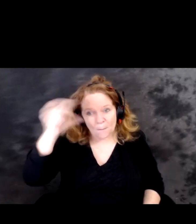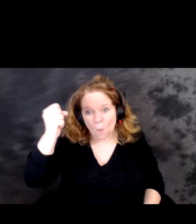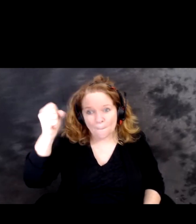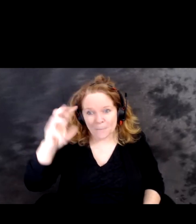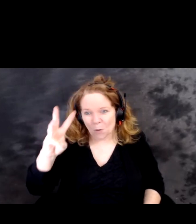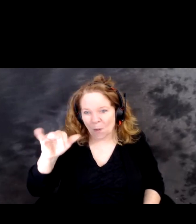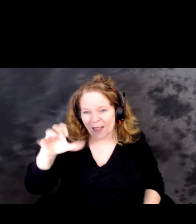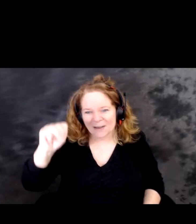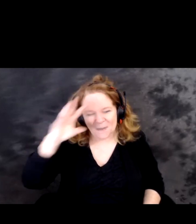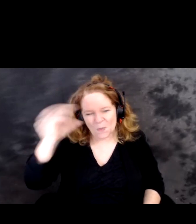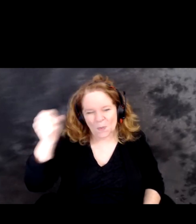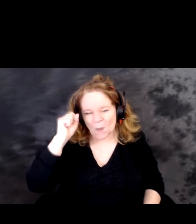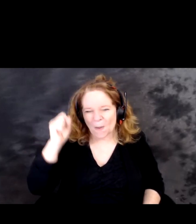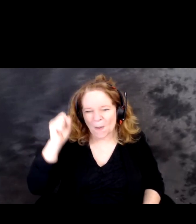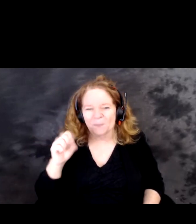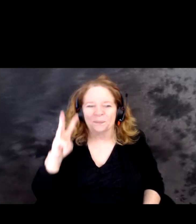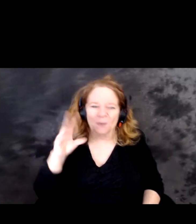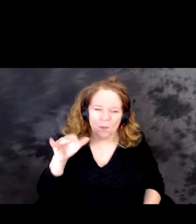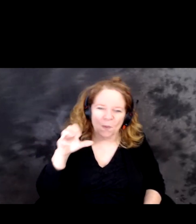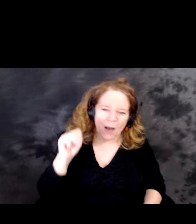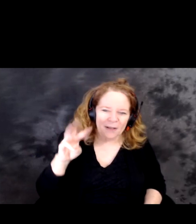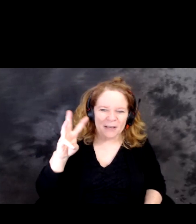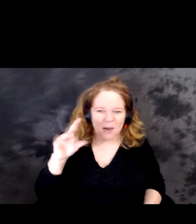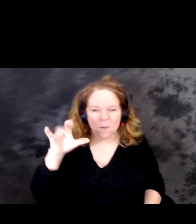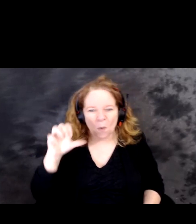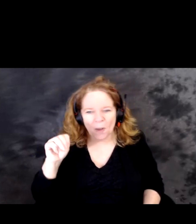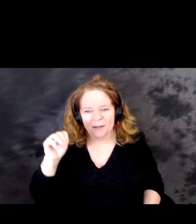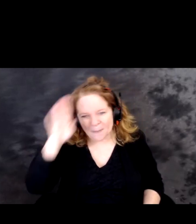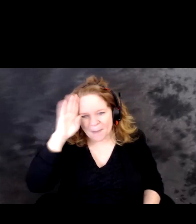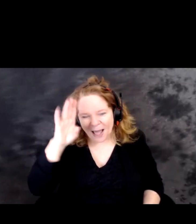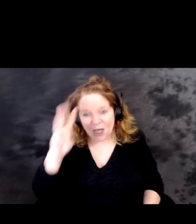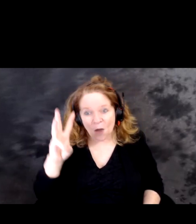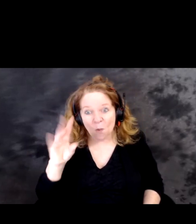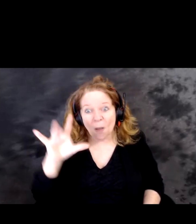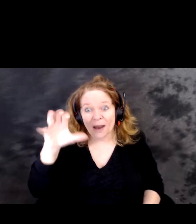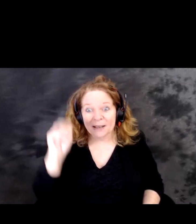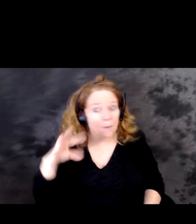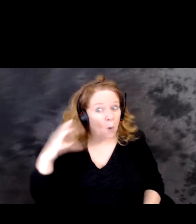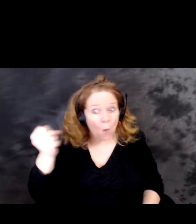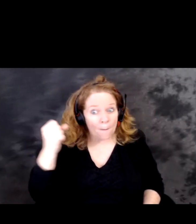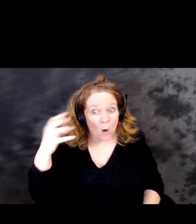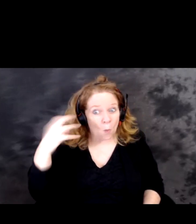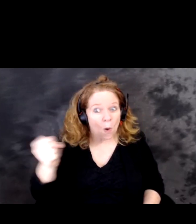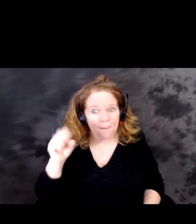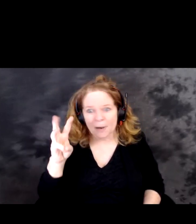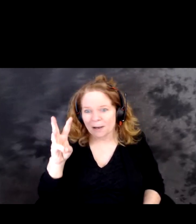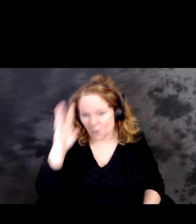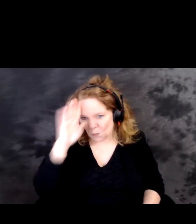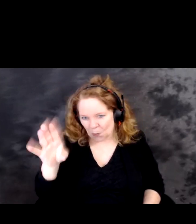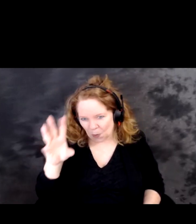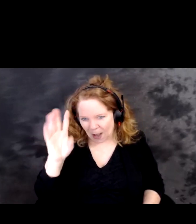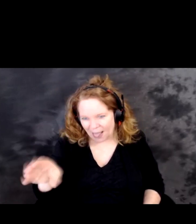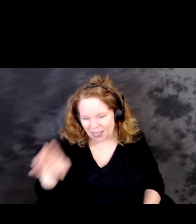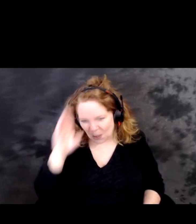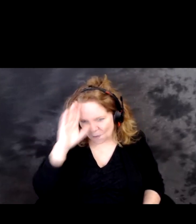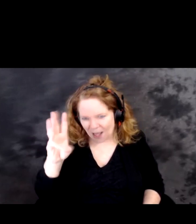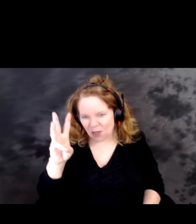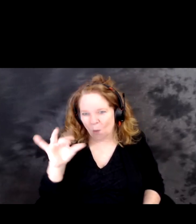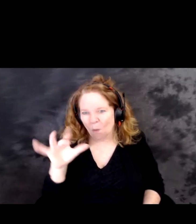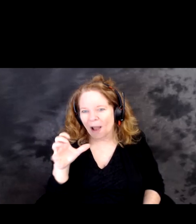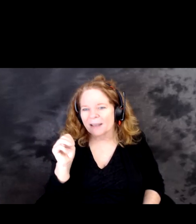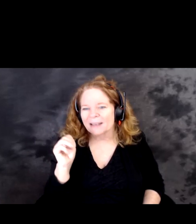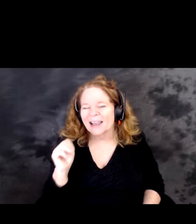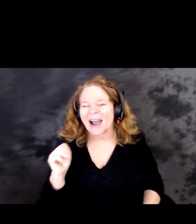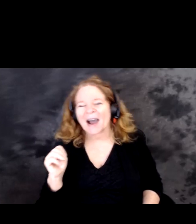William. Whoop, William, whoop. William, William. Hola, hola, whoop, whoop. William.